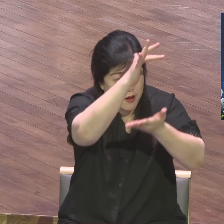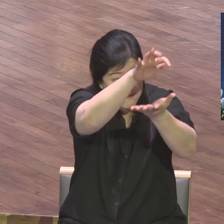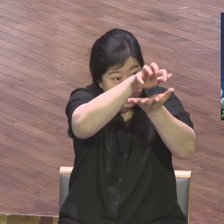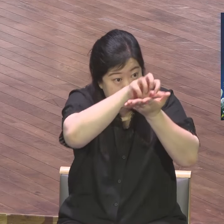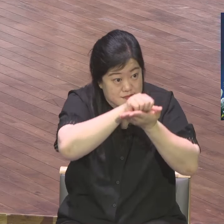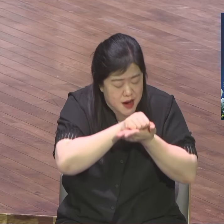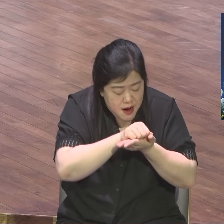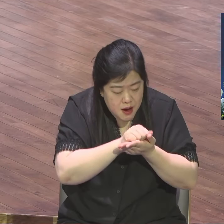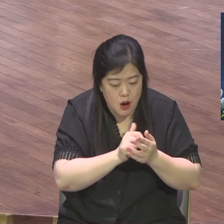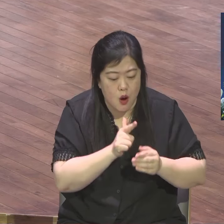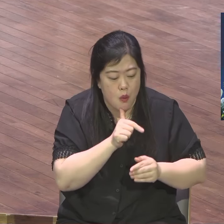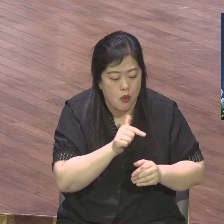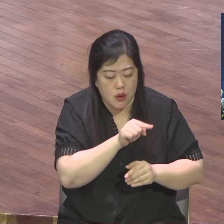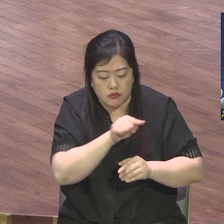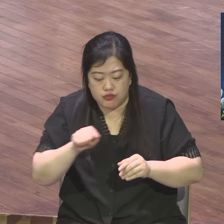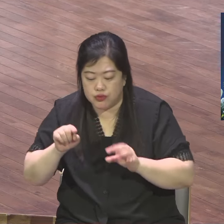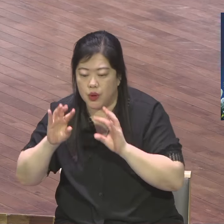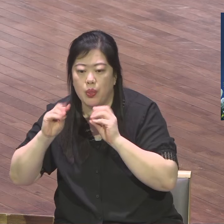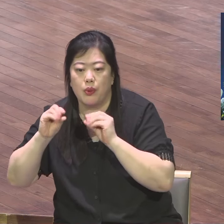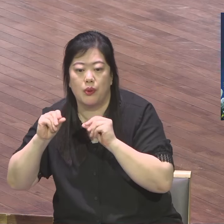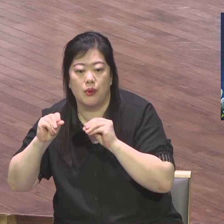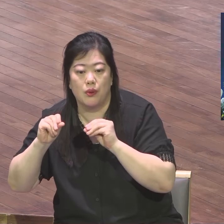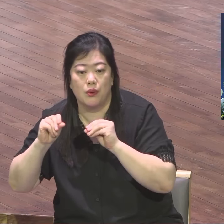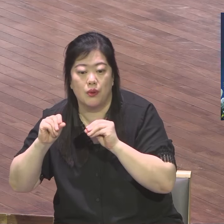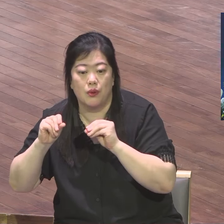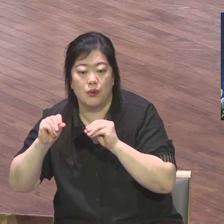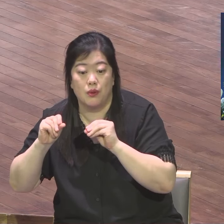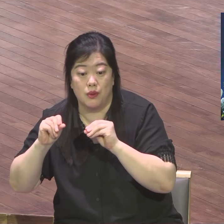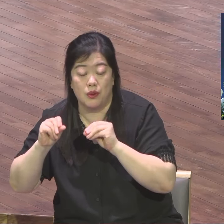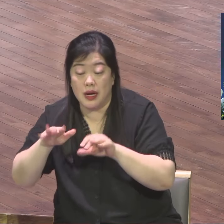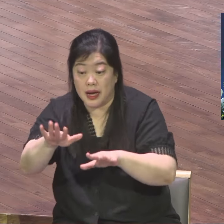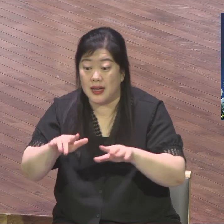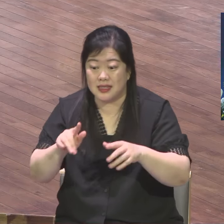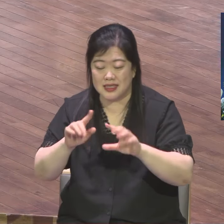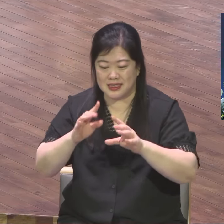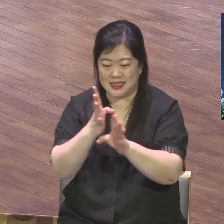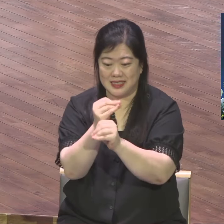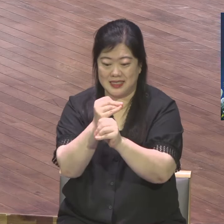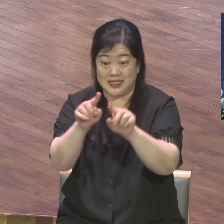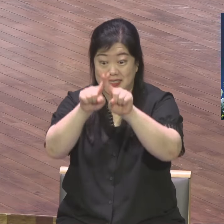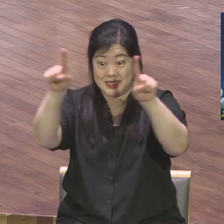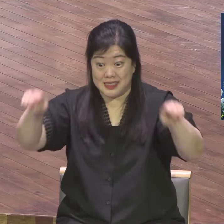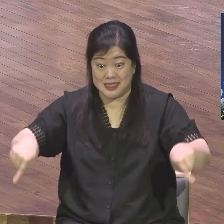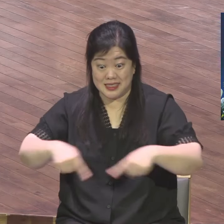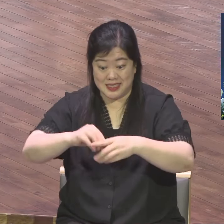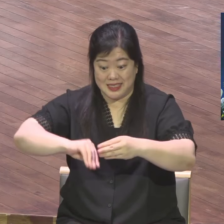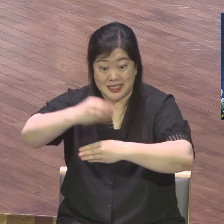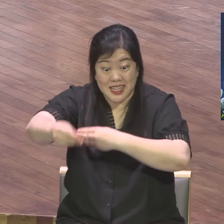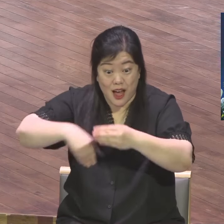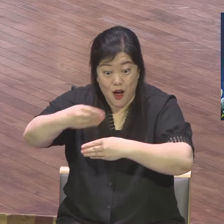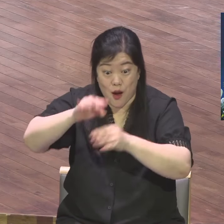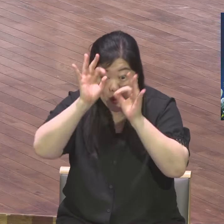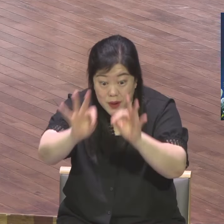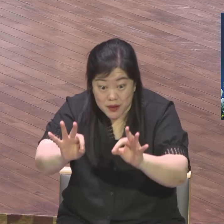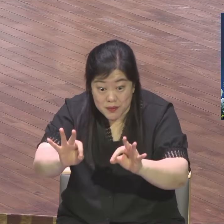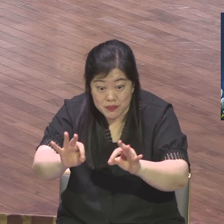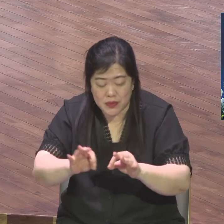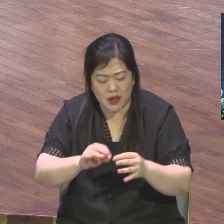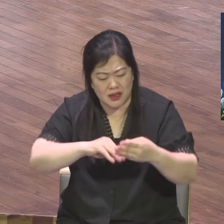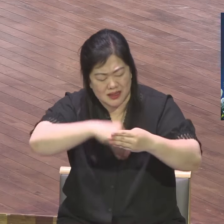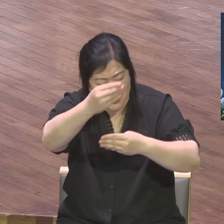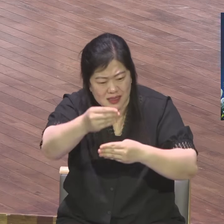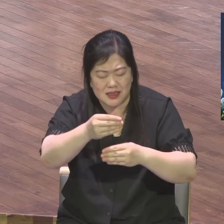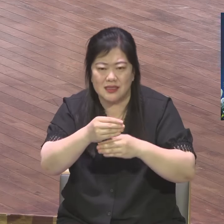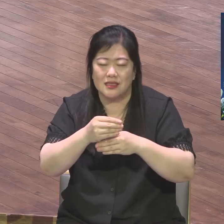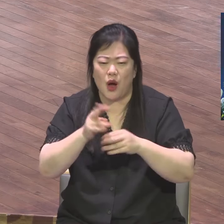때문에, 일자가 일요일이 제일 앞에 있어요. 아시겠어요? 한 주간을 시작하는데 예배부터 드리고 한 주간 시작해라. 주일이 제일